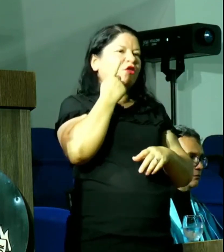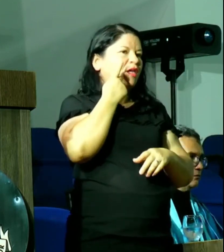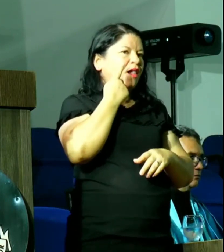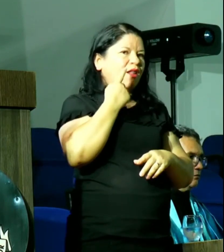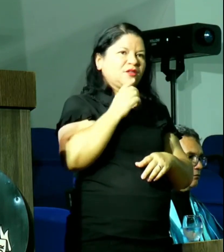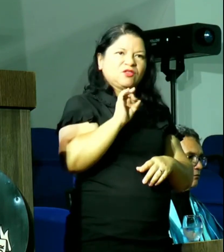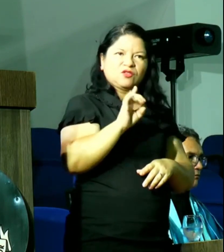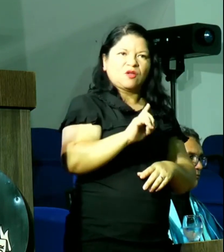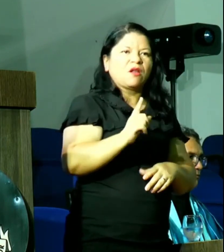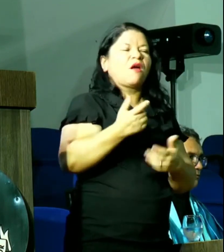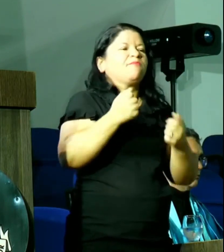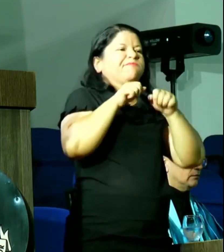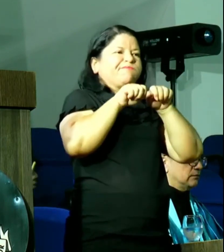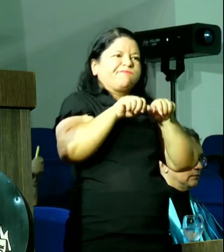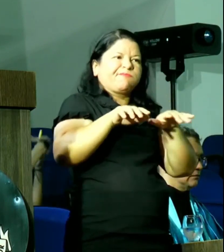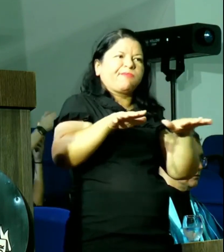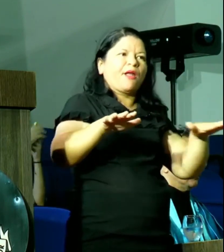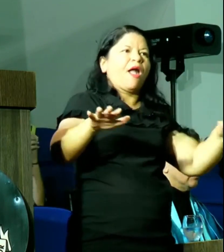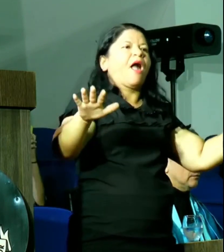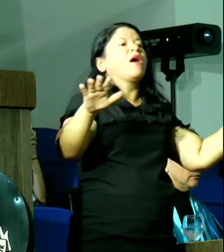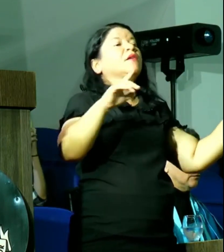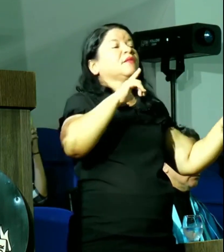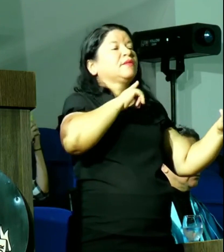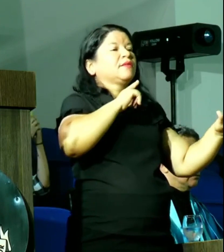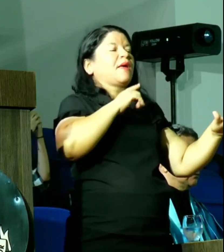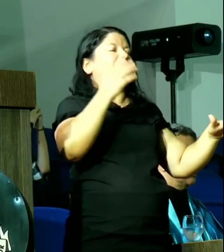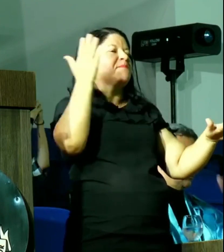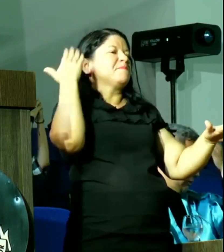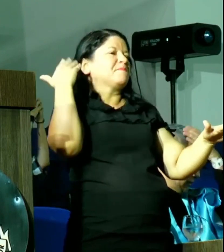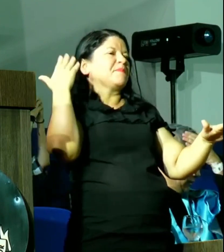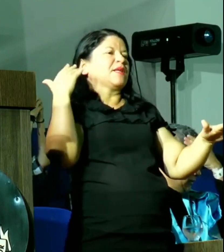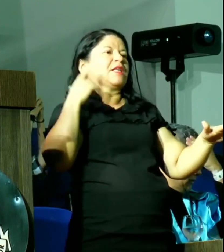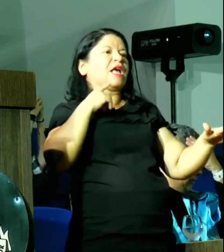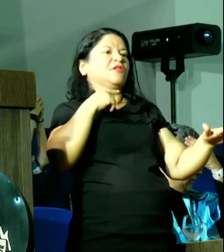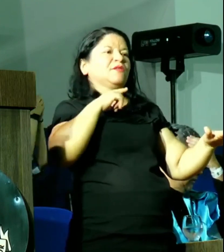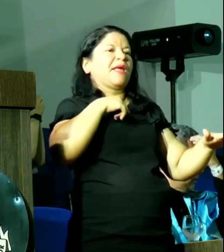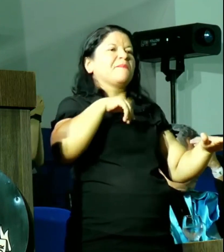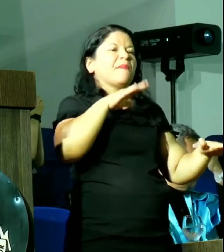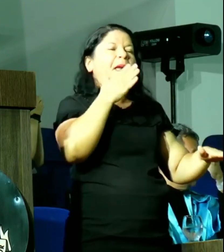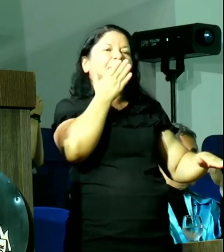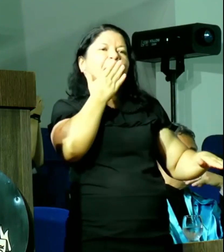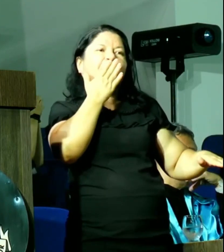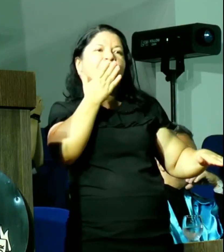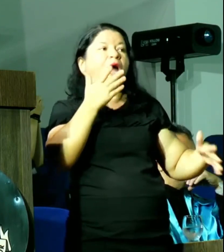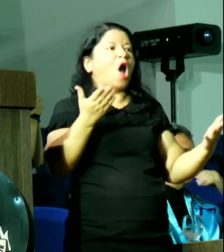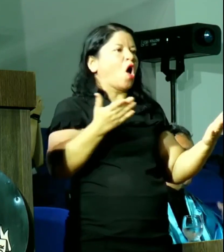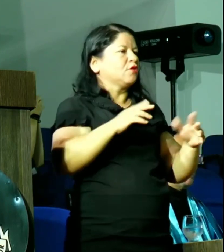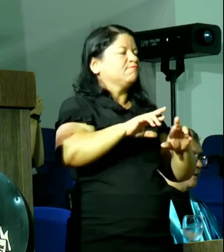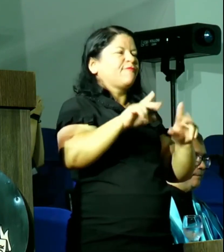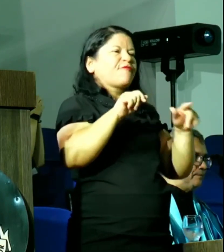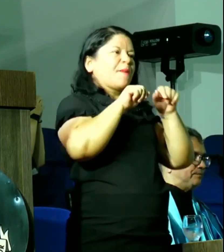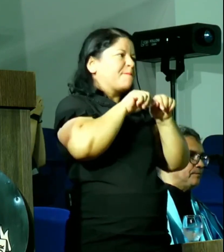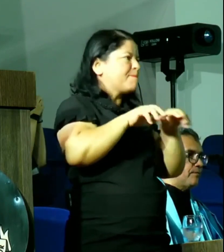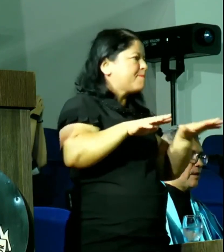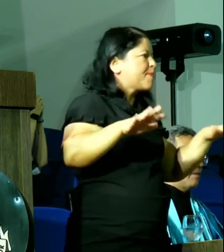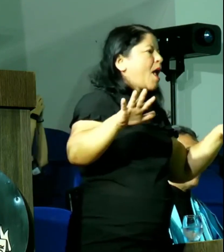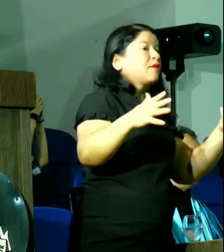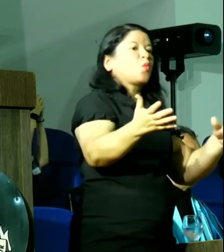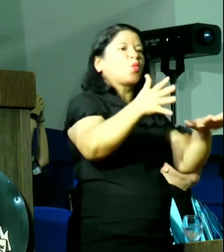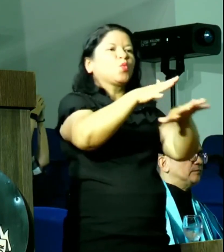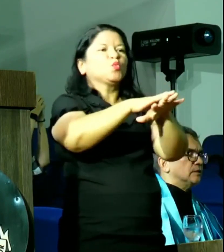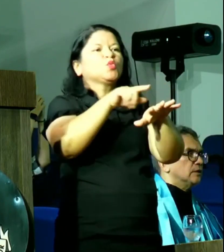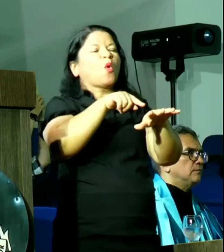superior para grupos sociais antes preteridos. Esse processo recoloca a questão da inclusão em